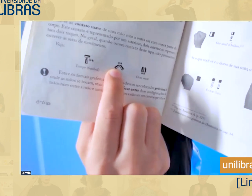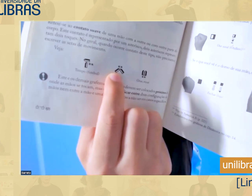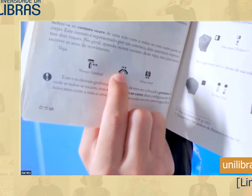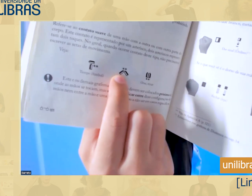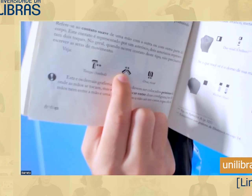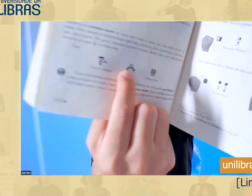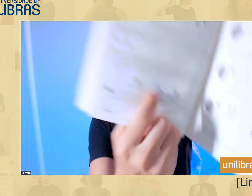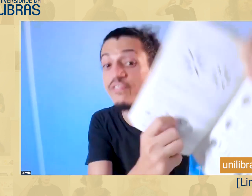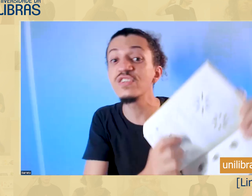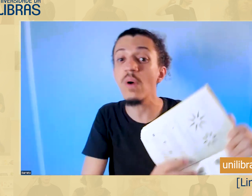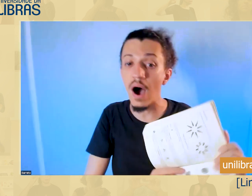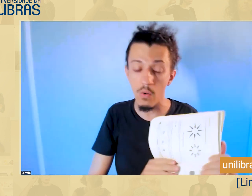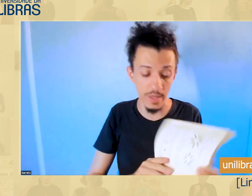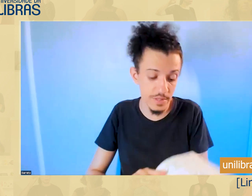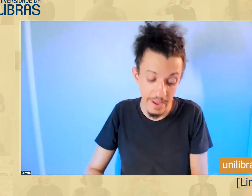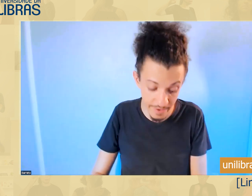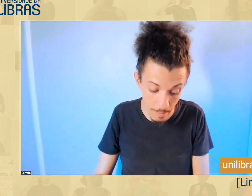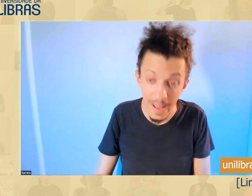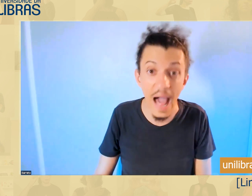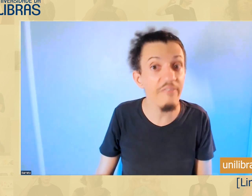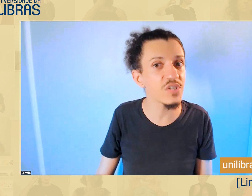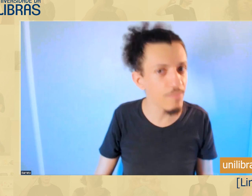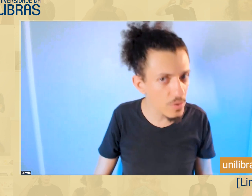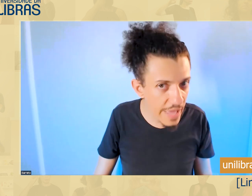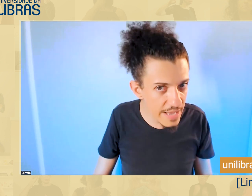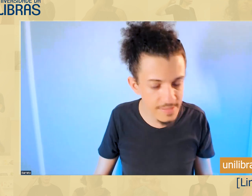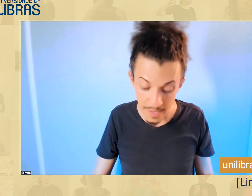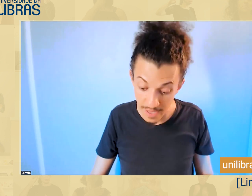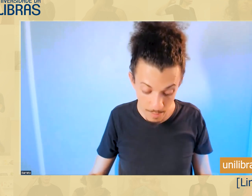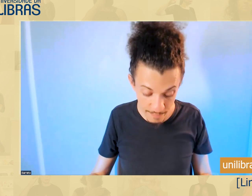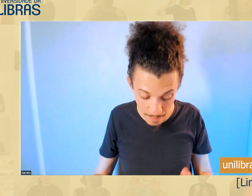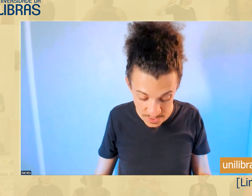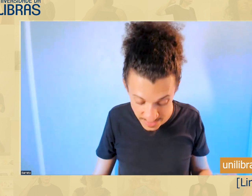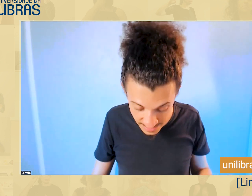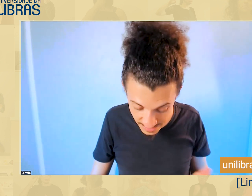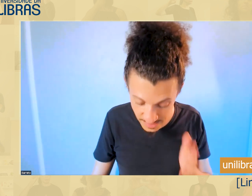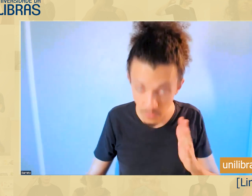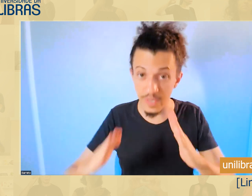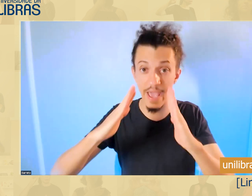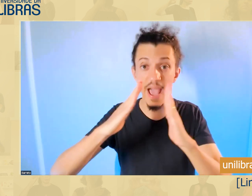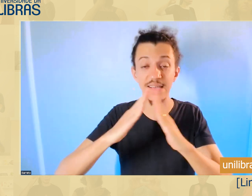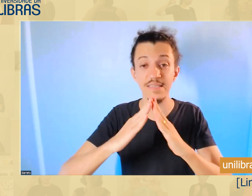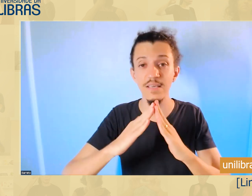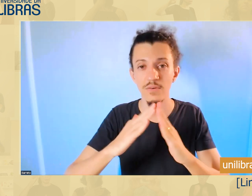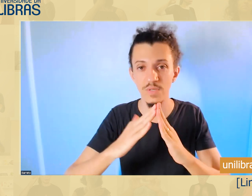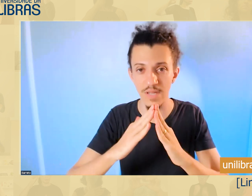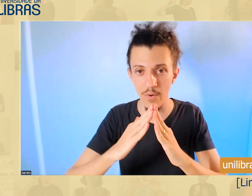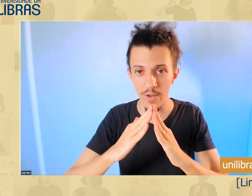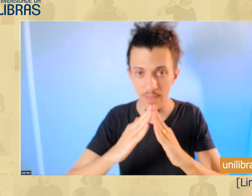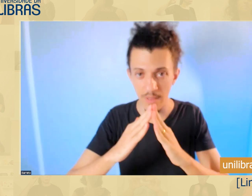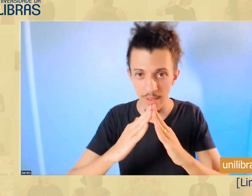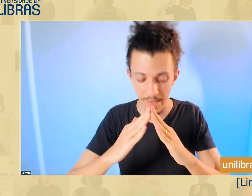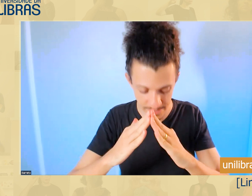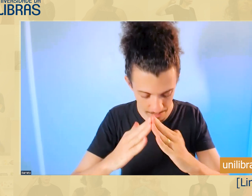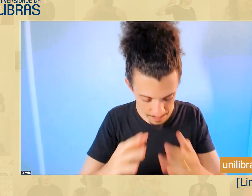você já percebe que é algo visual, que não tem a ver com palavras do português, que é uma forma de sinalização, que é assim o